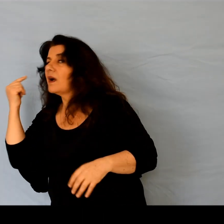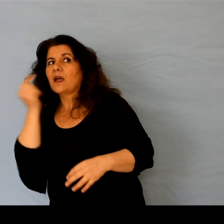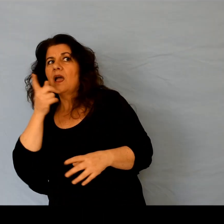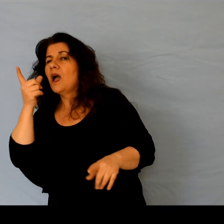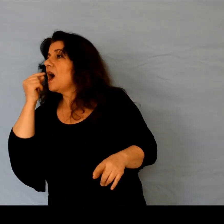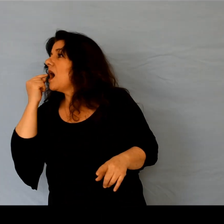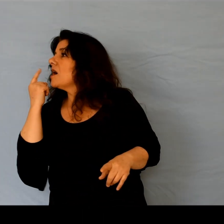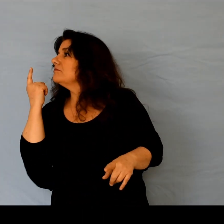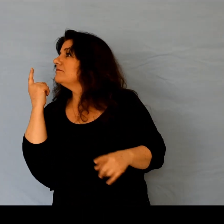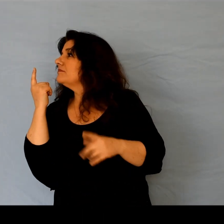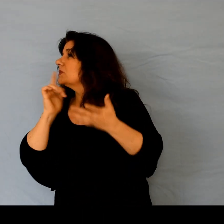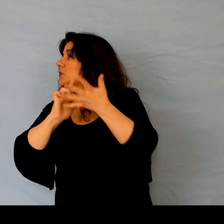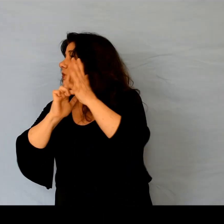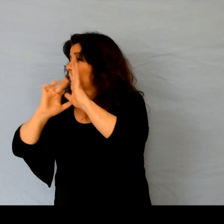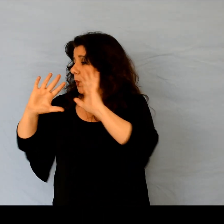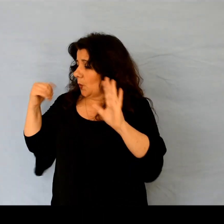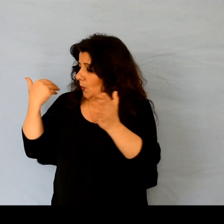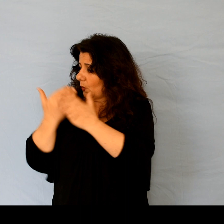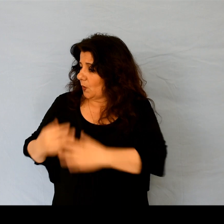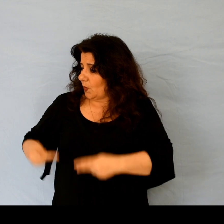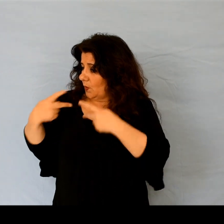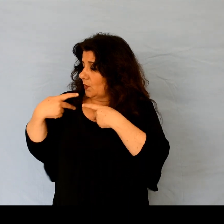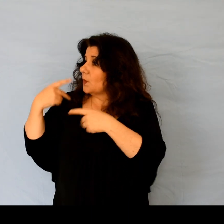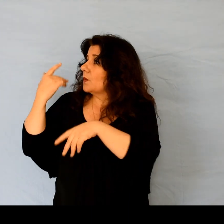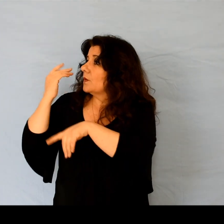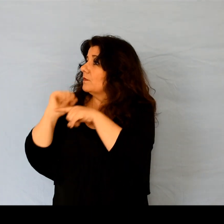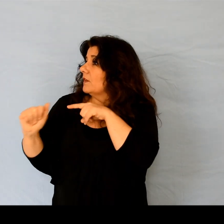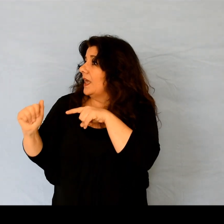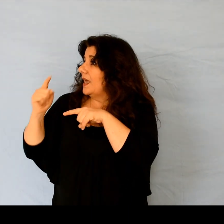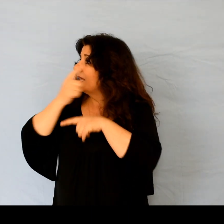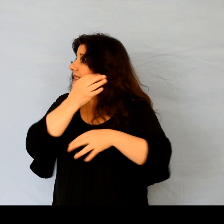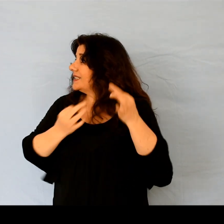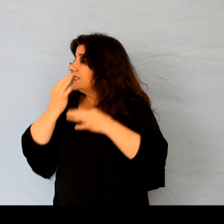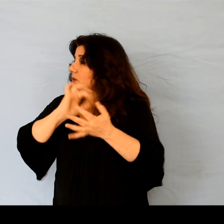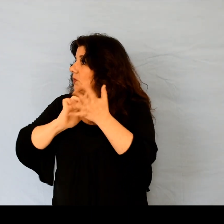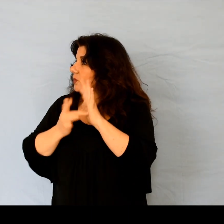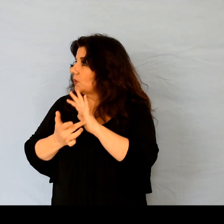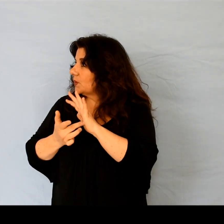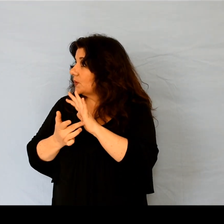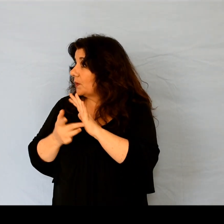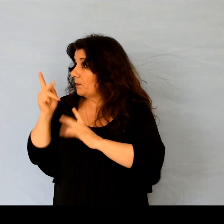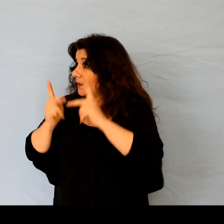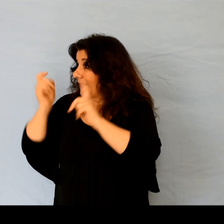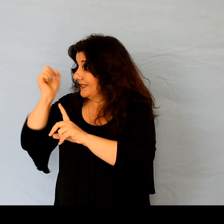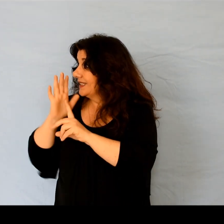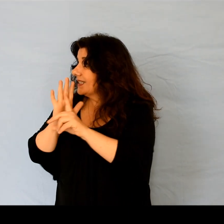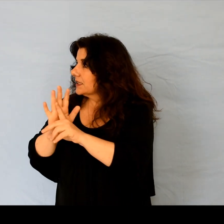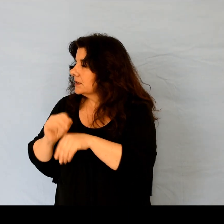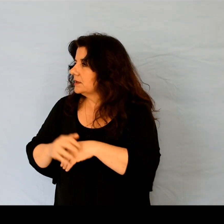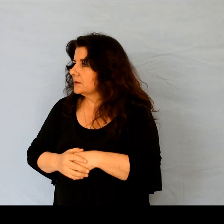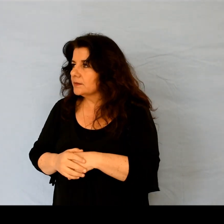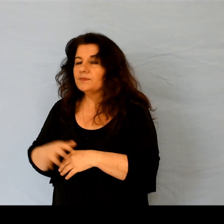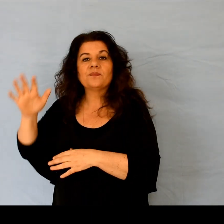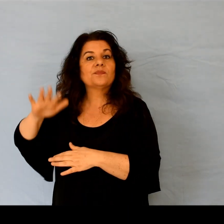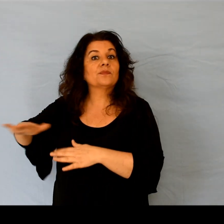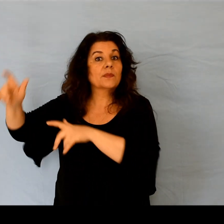Ne serait-il pas le Christ ?» Ils sortirent de la ville et se dirigèrent vers lui.